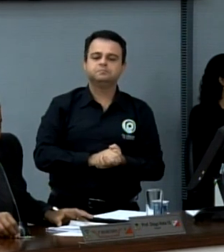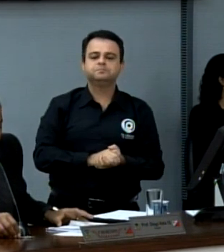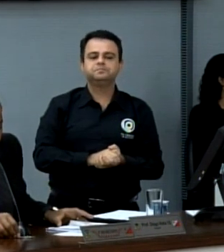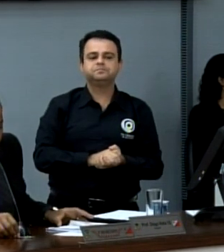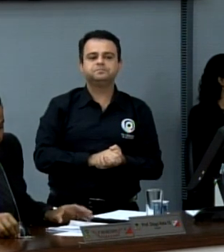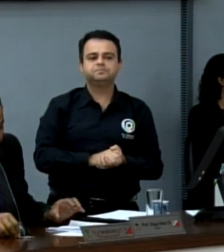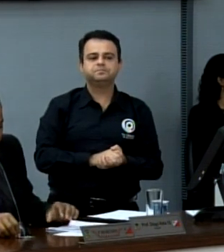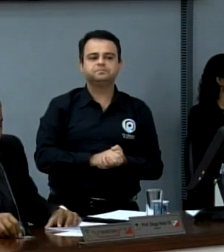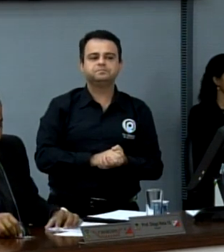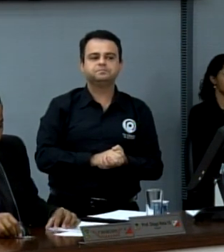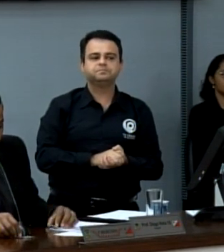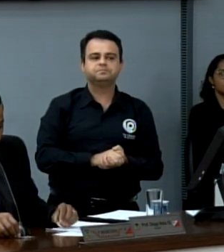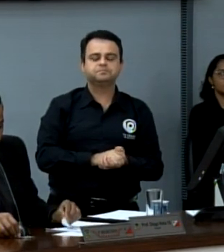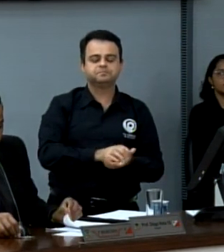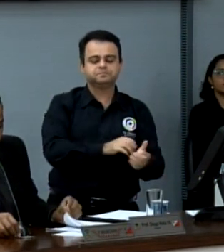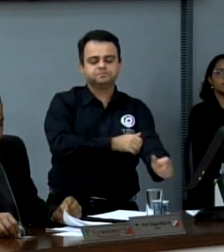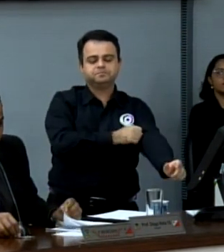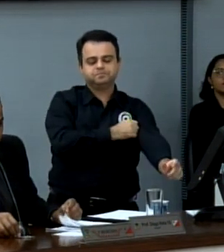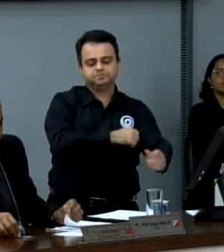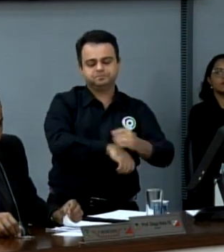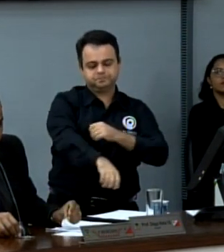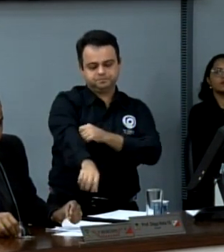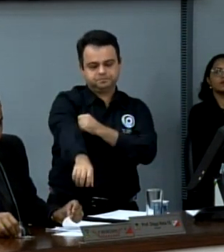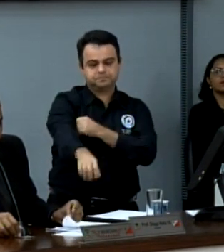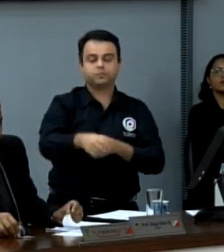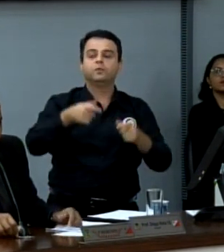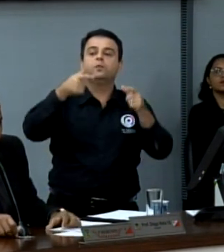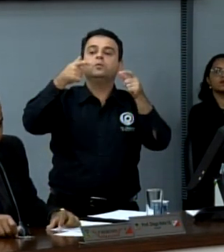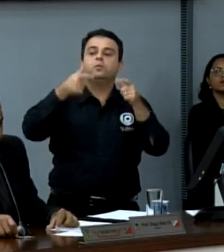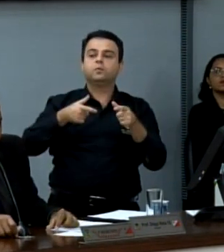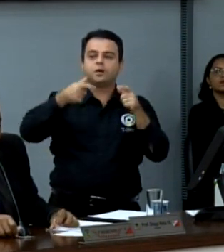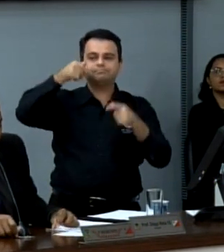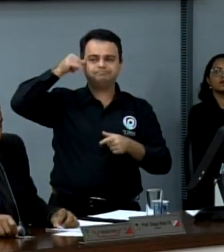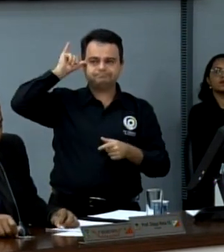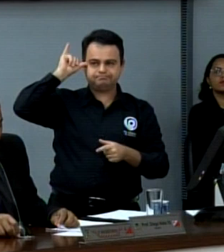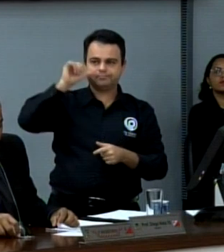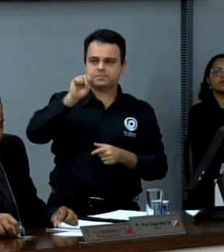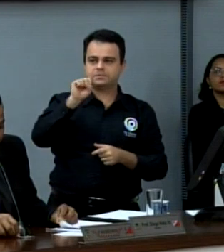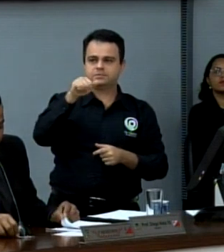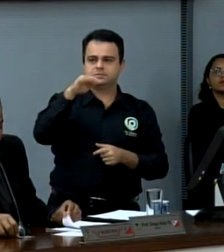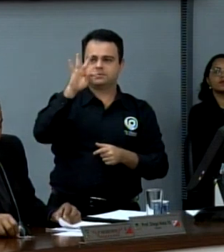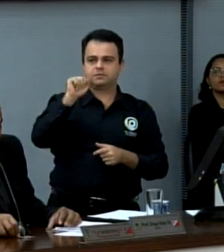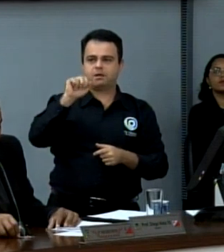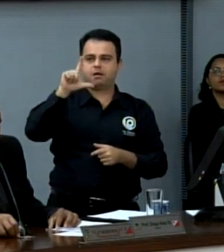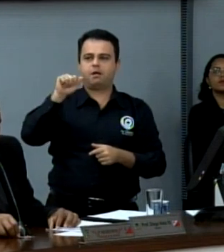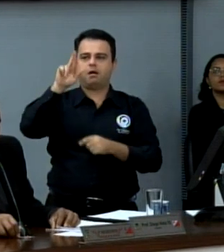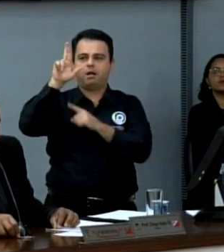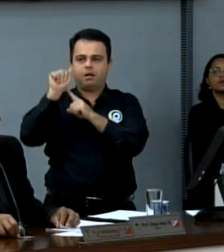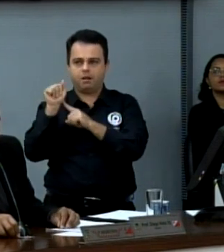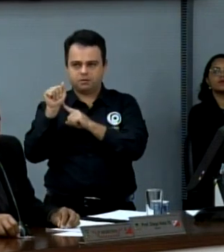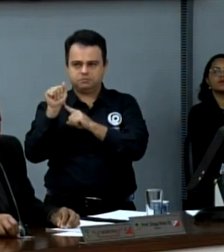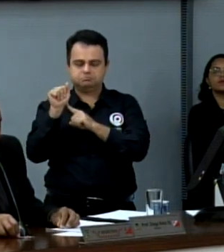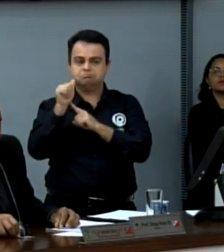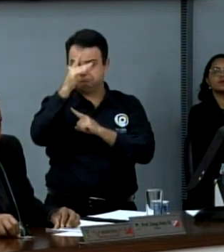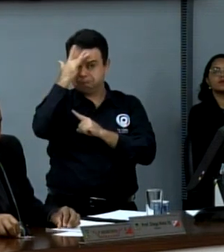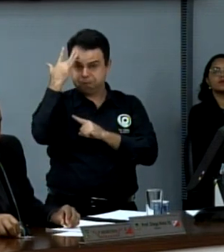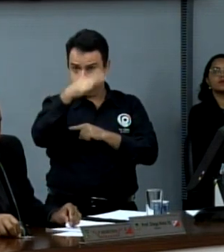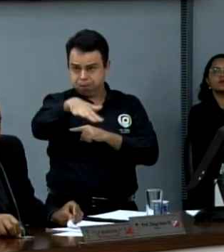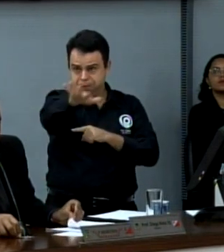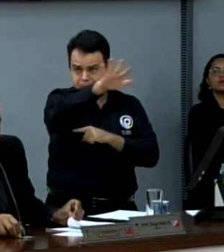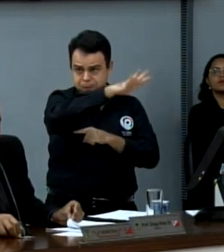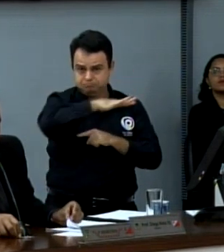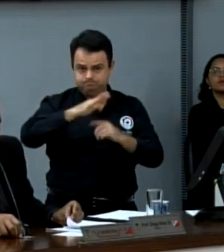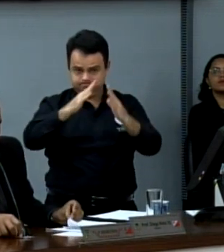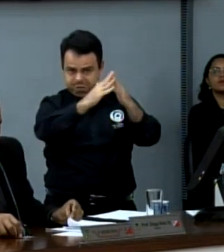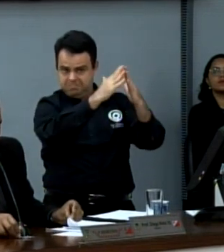eu estive né Ali no bairro Estância Santa Clara foi a comunidade tem sido muito receptiva vi também